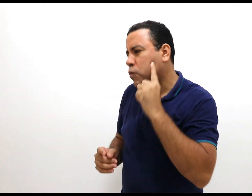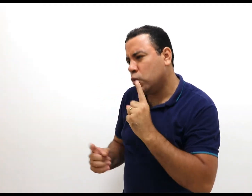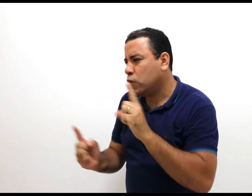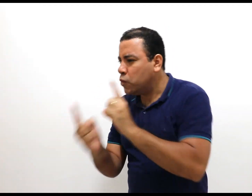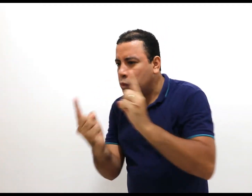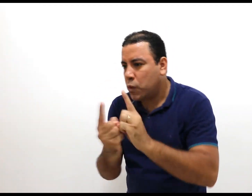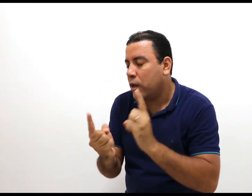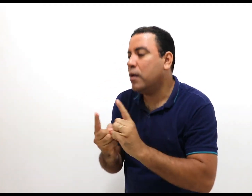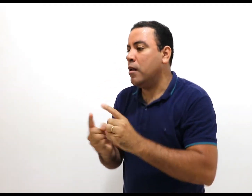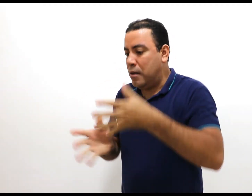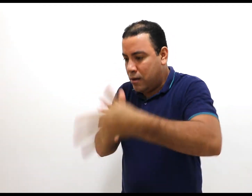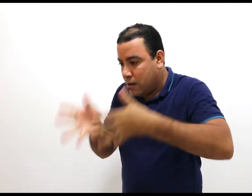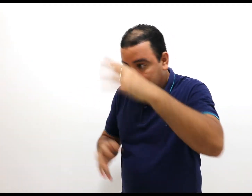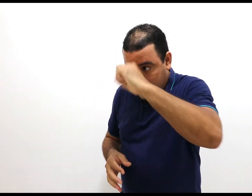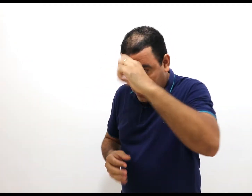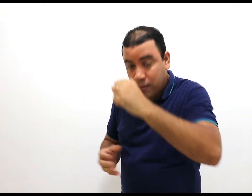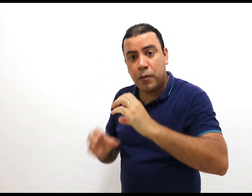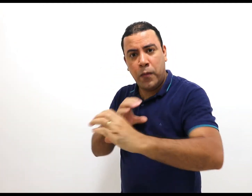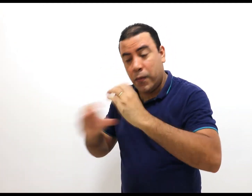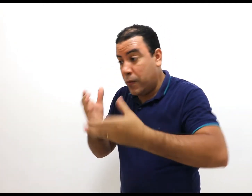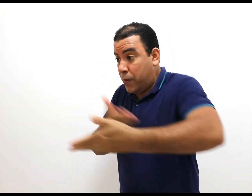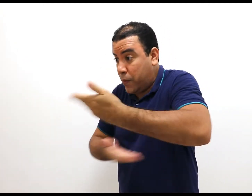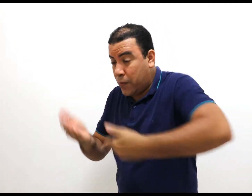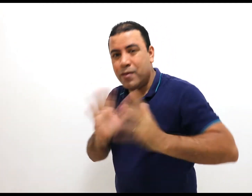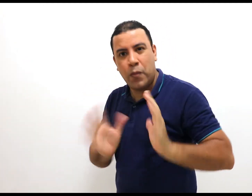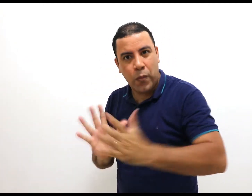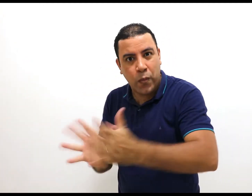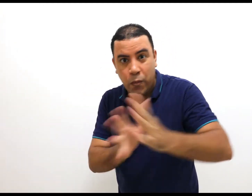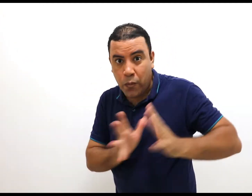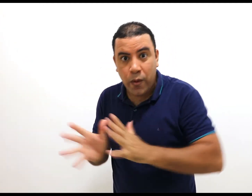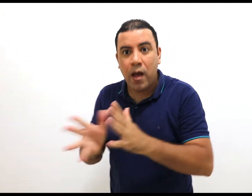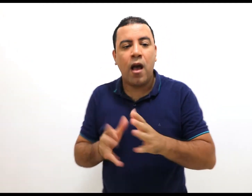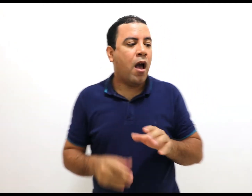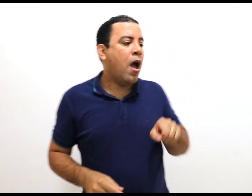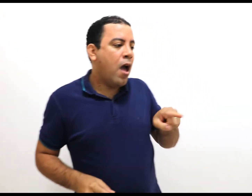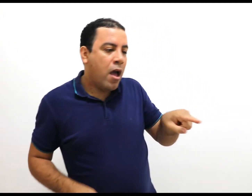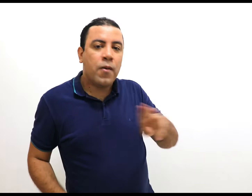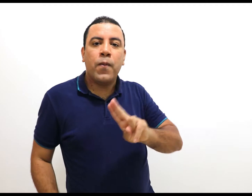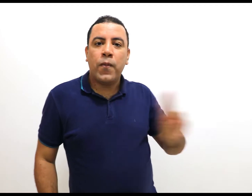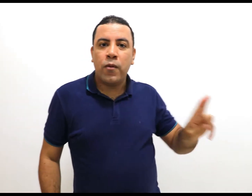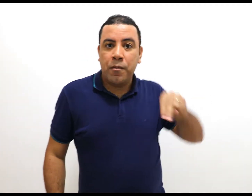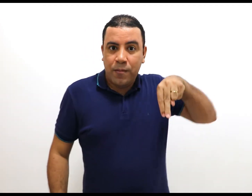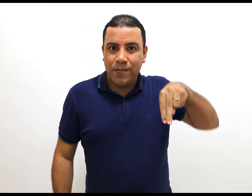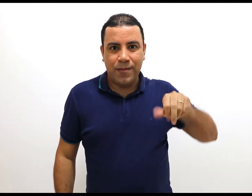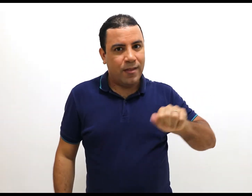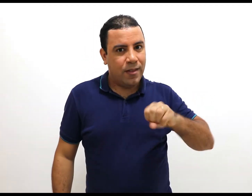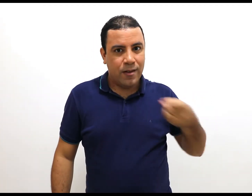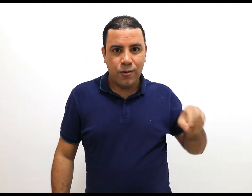e passam a interagir nessa língua, também podem ser referidos como não surdos.